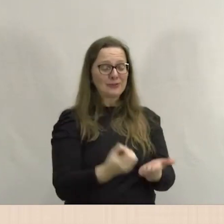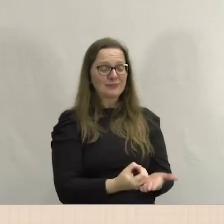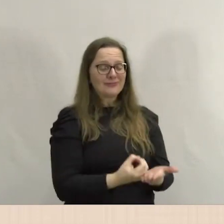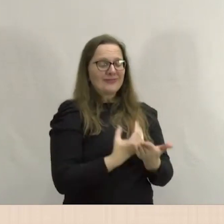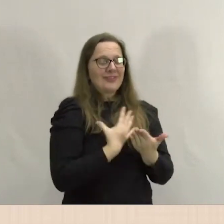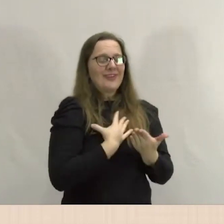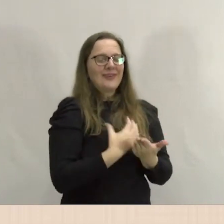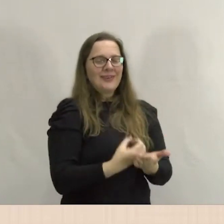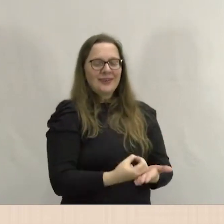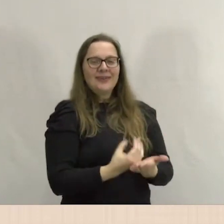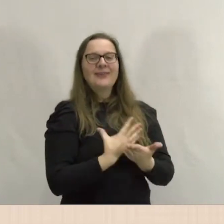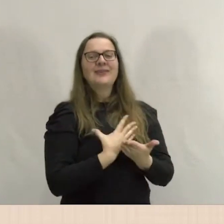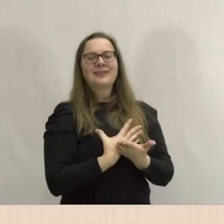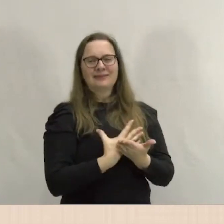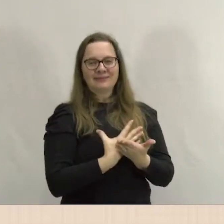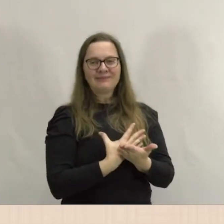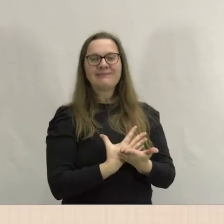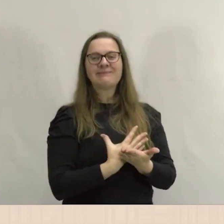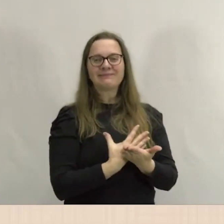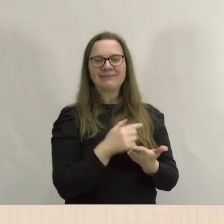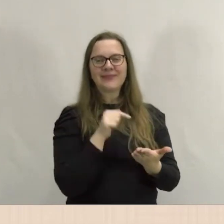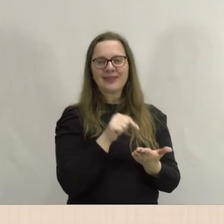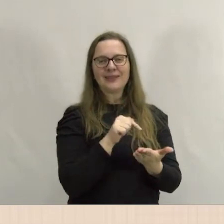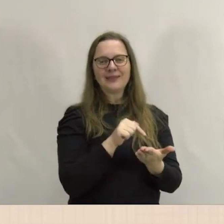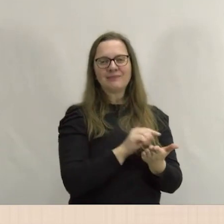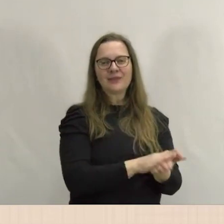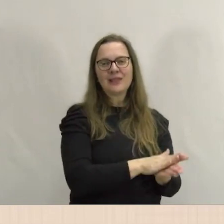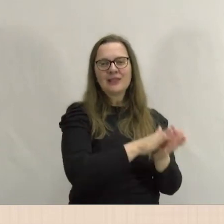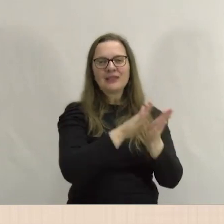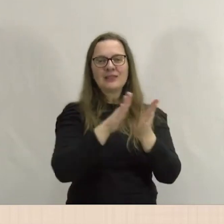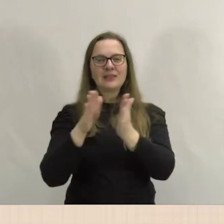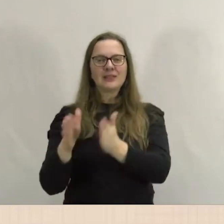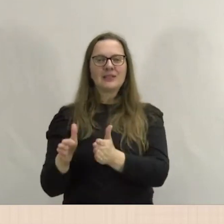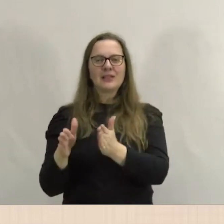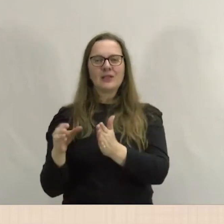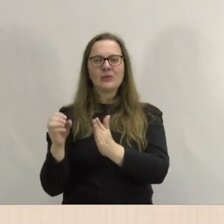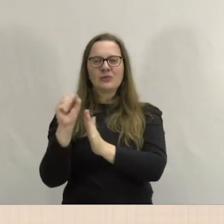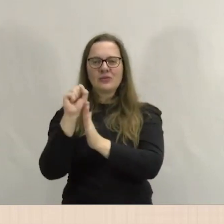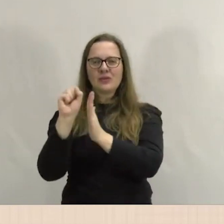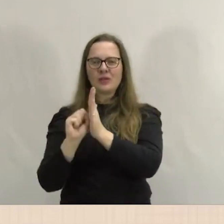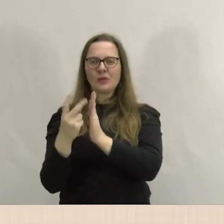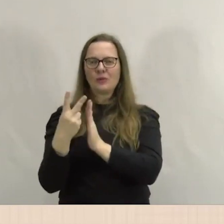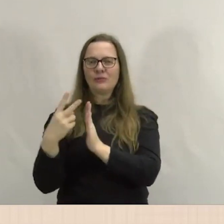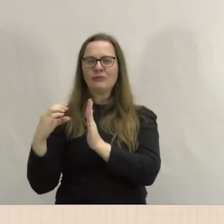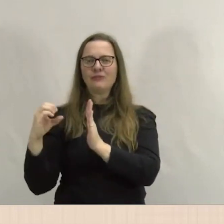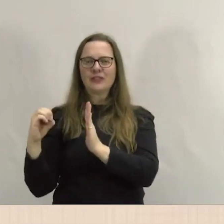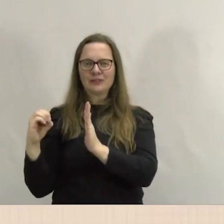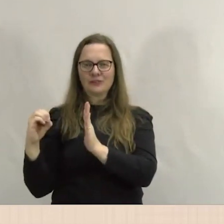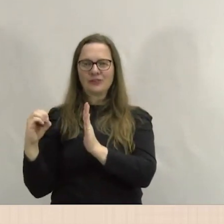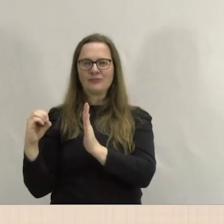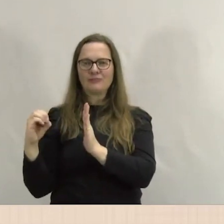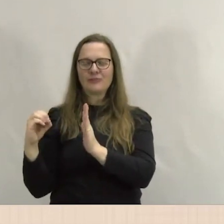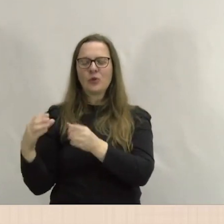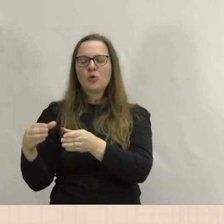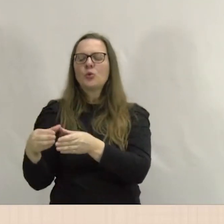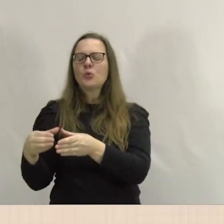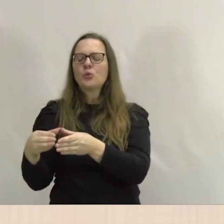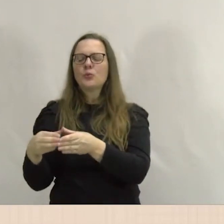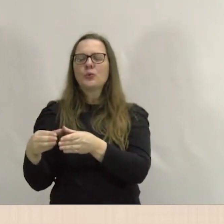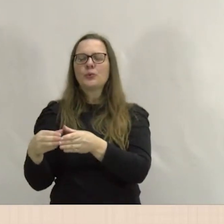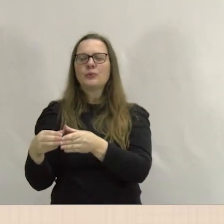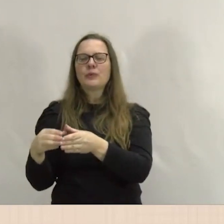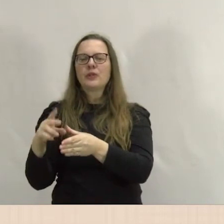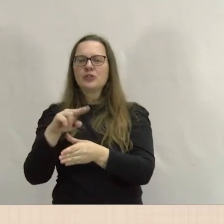surgiu a palavra de novo. Aí chegou no século XX. Chegamos nos Irmãos Unidos. Depois o Watchman